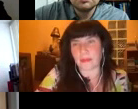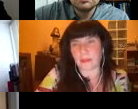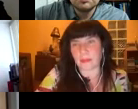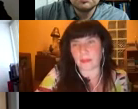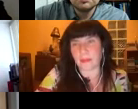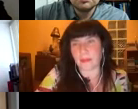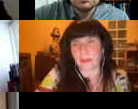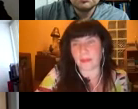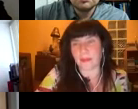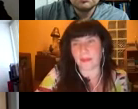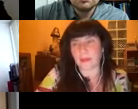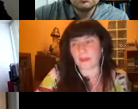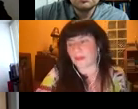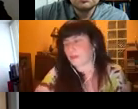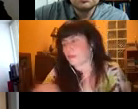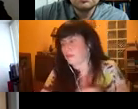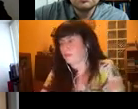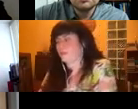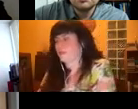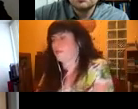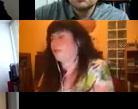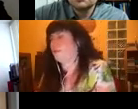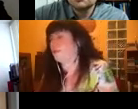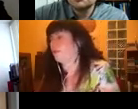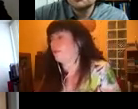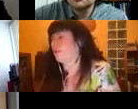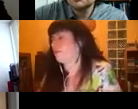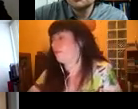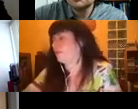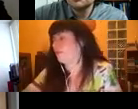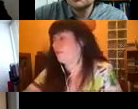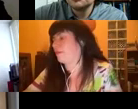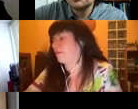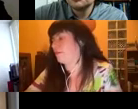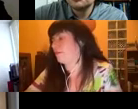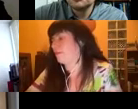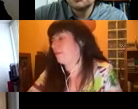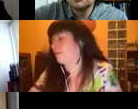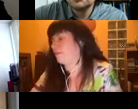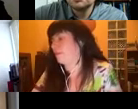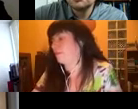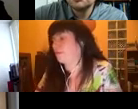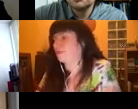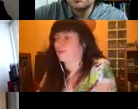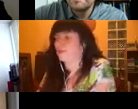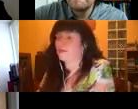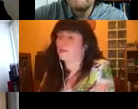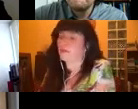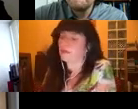¿Cómo logran determinar eso? Y la segunda es si ustedes creen o tienen